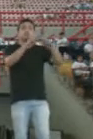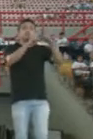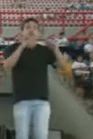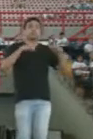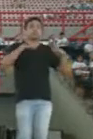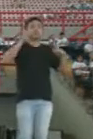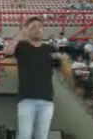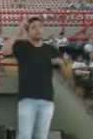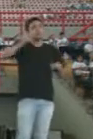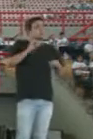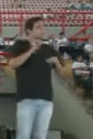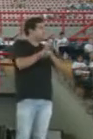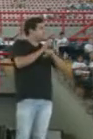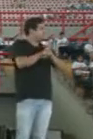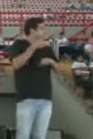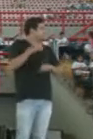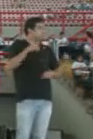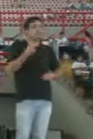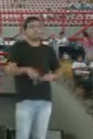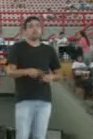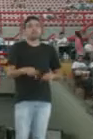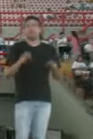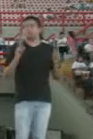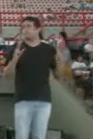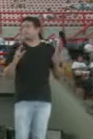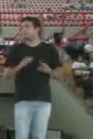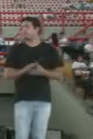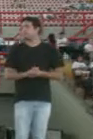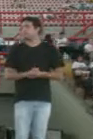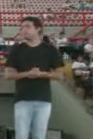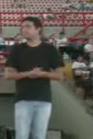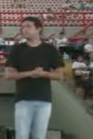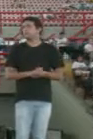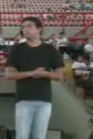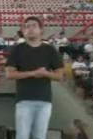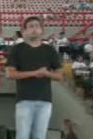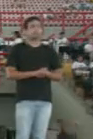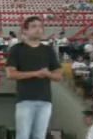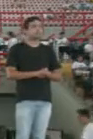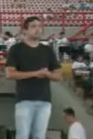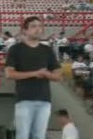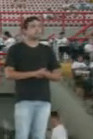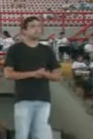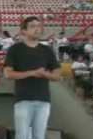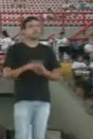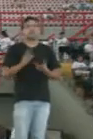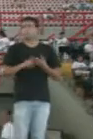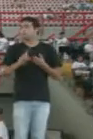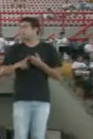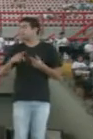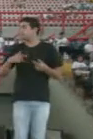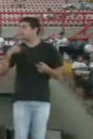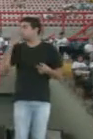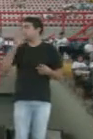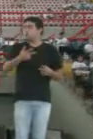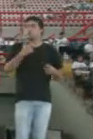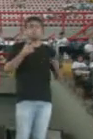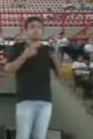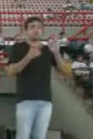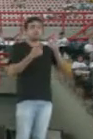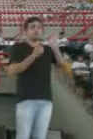Essas inteligências tem aqui, não é? Renato Teixeira, que diz assim: